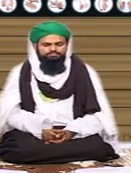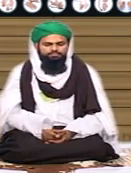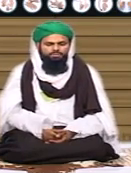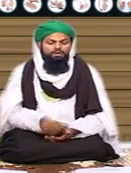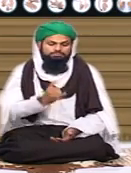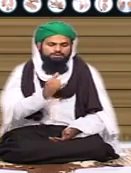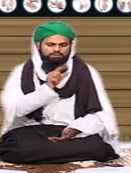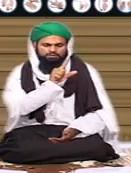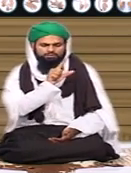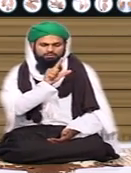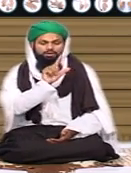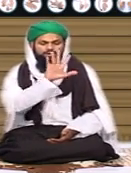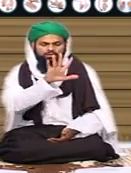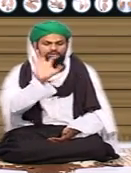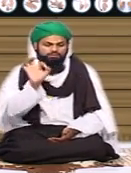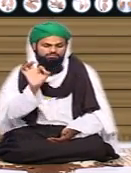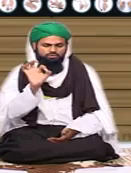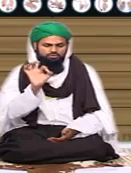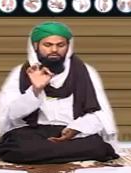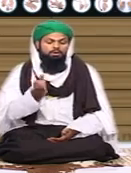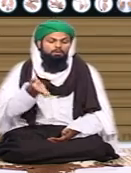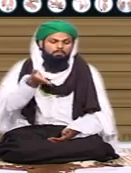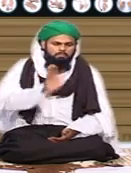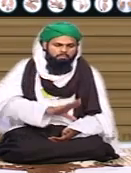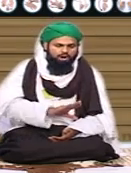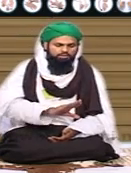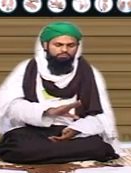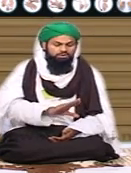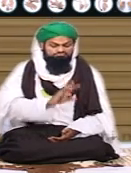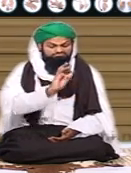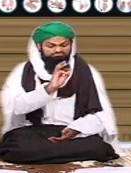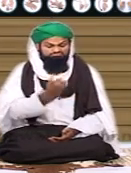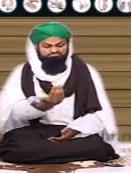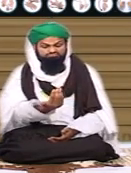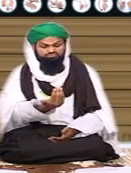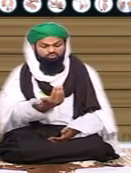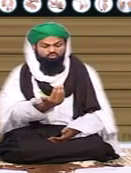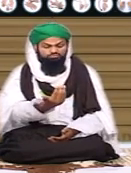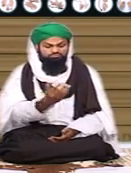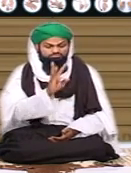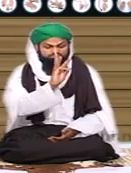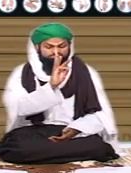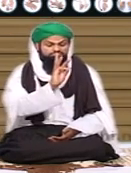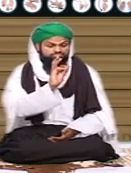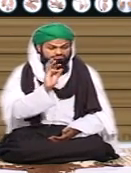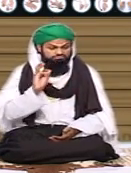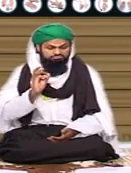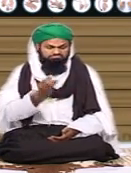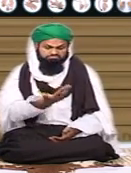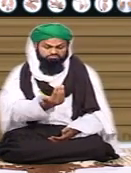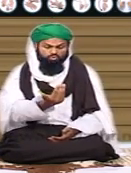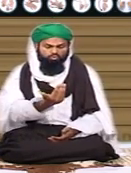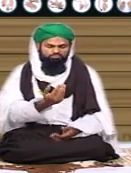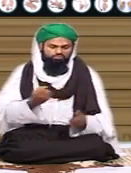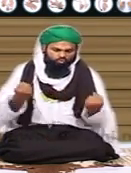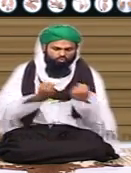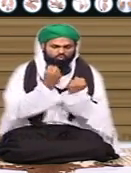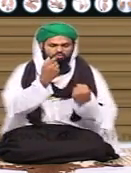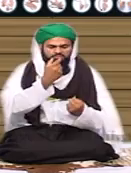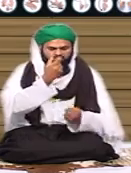اور آپ نے سوچا تھا کہ 150 میں کام نبٹ جائے، پھر وہ لڑائی جھگڑا شروع ہو۔ ثابت ہے وہاں طے کرنا لازمی، بغیر